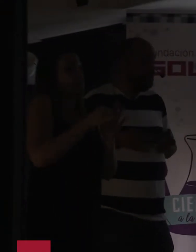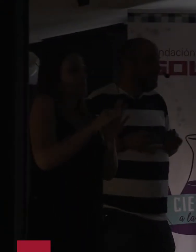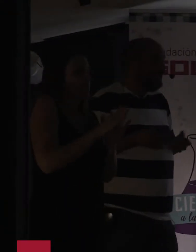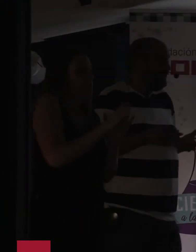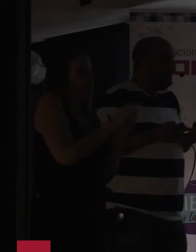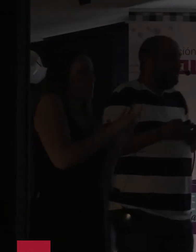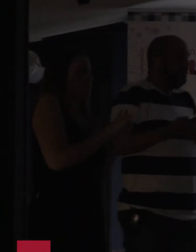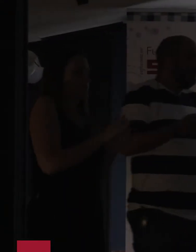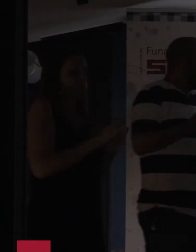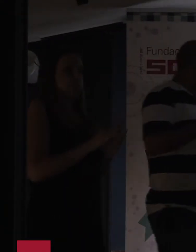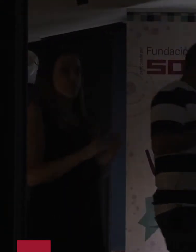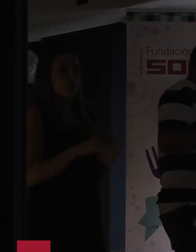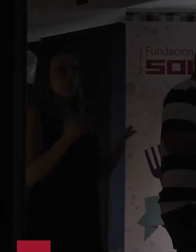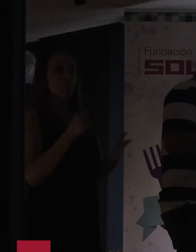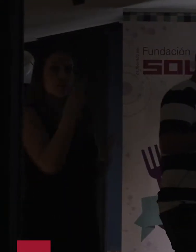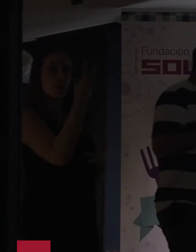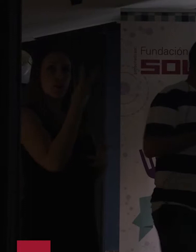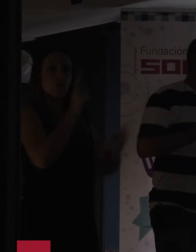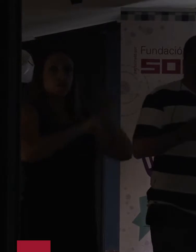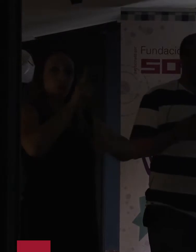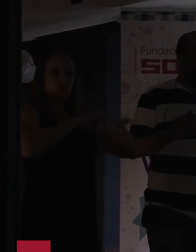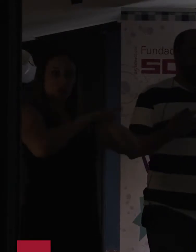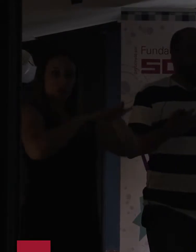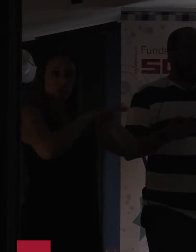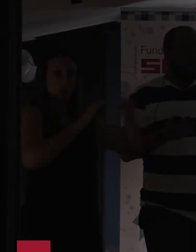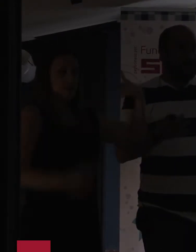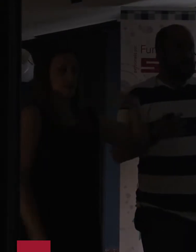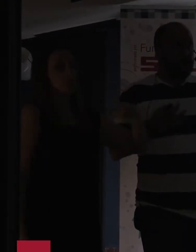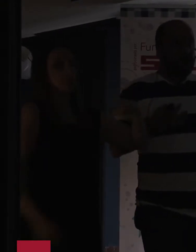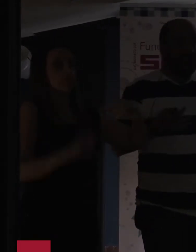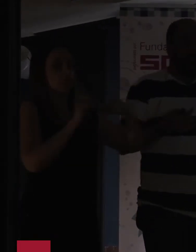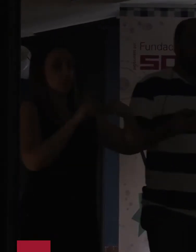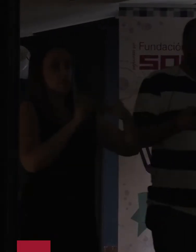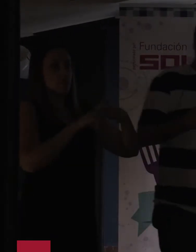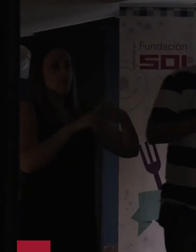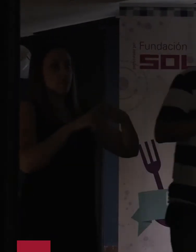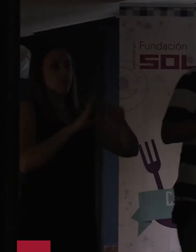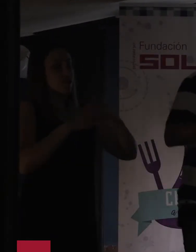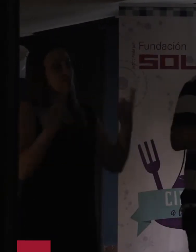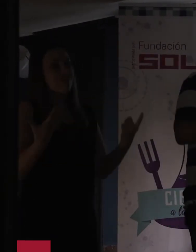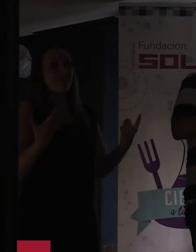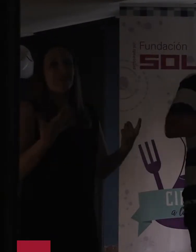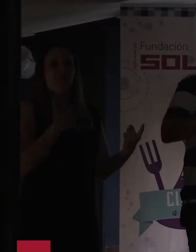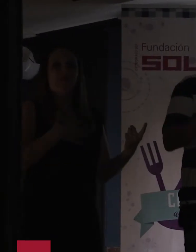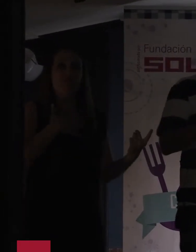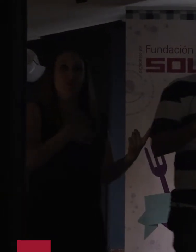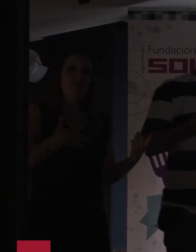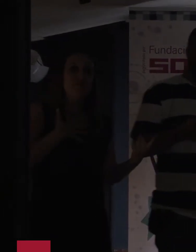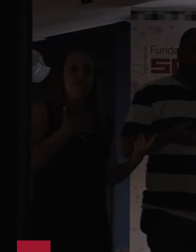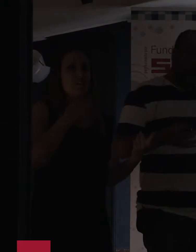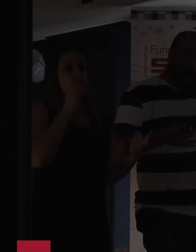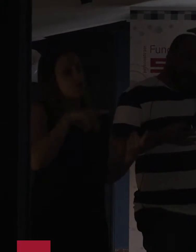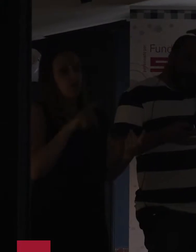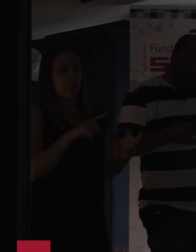implementaciones tienen dos problemas fundamentales. El primero es que son voluminosas, son incómodas. Es difícil hacer una vida